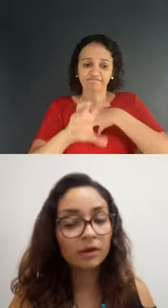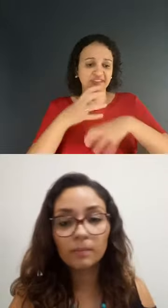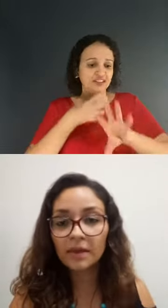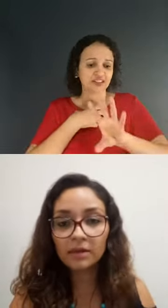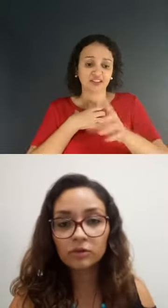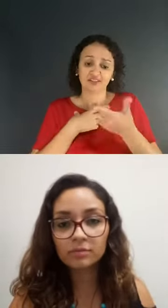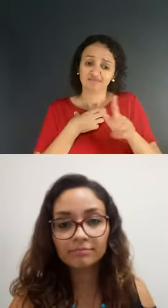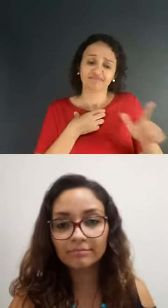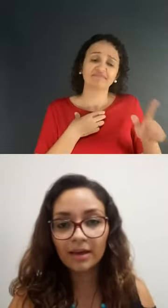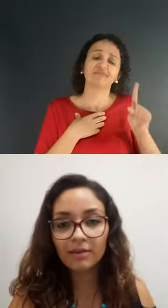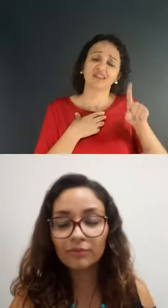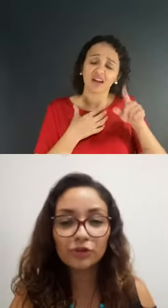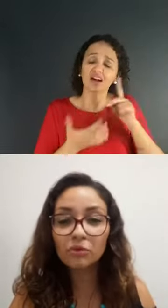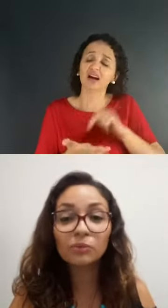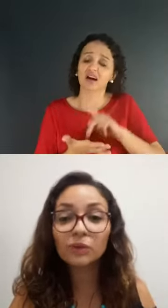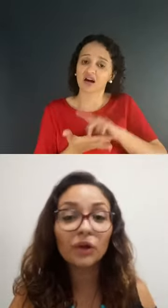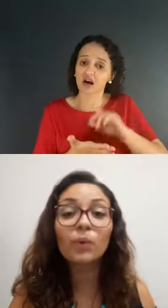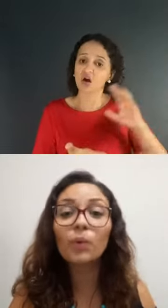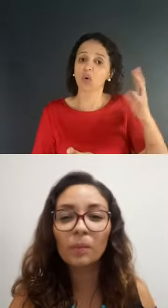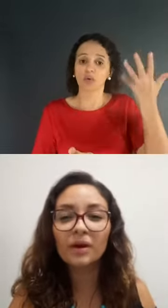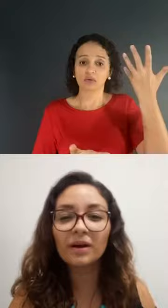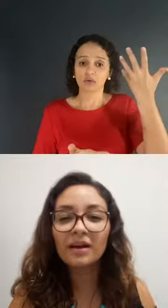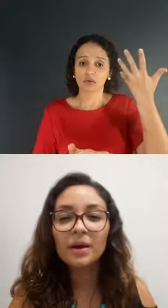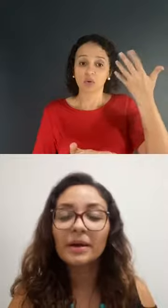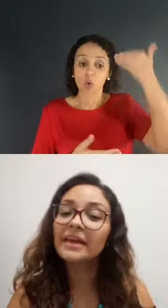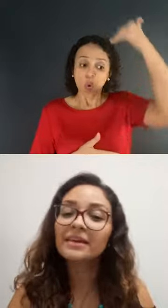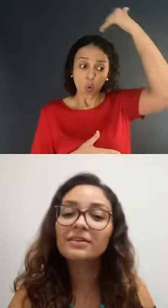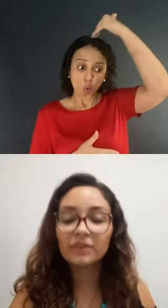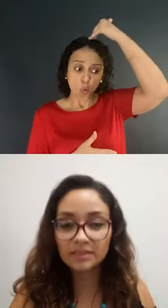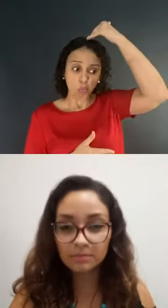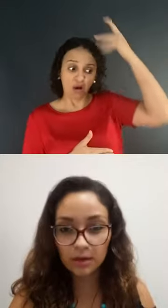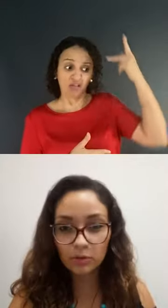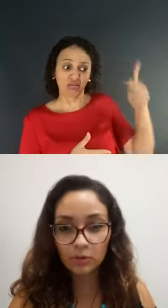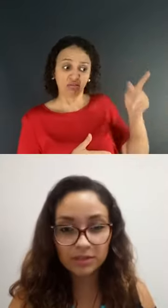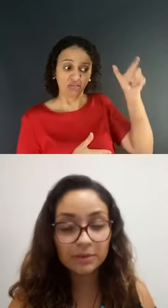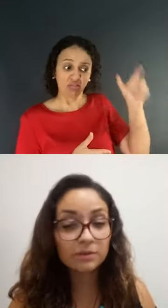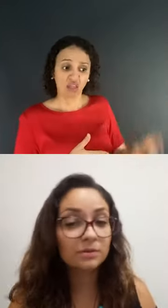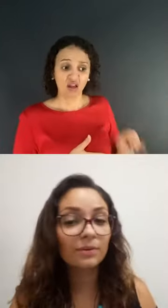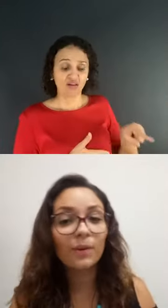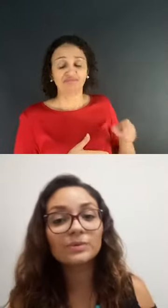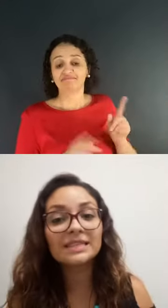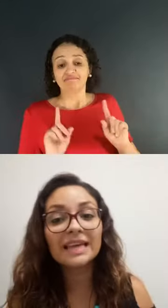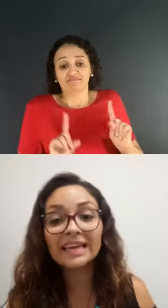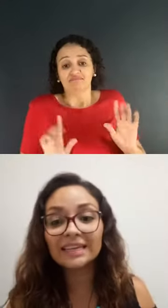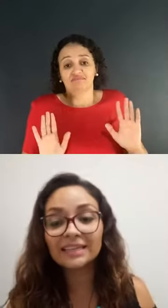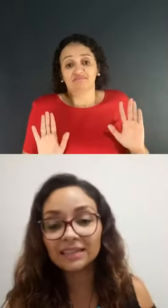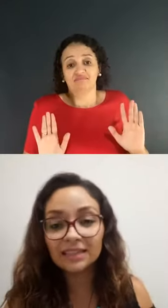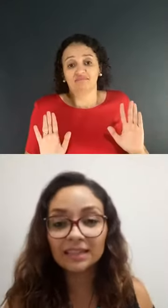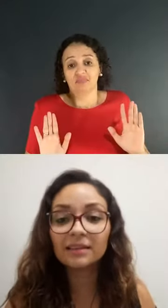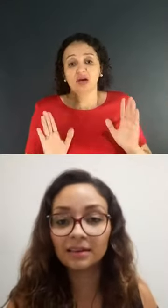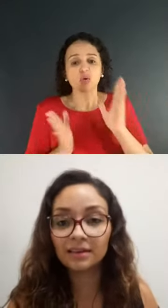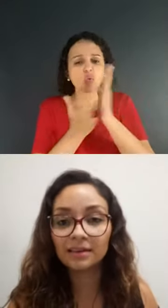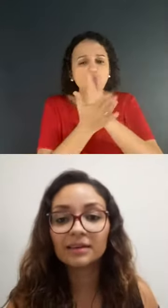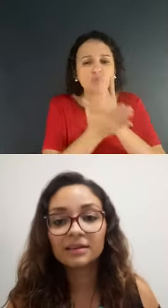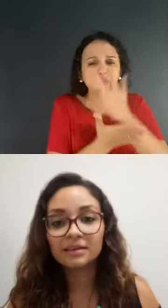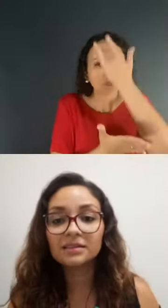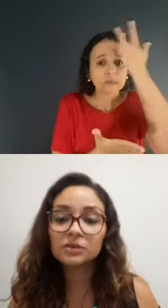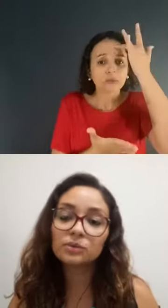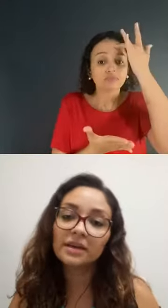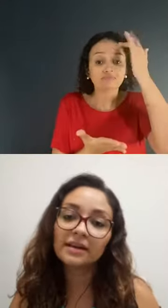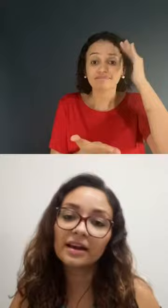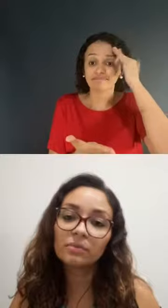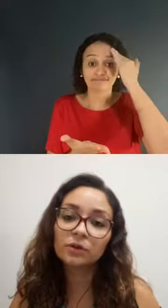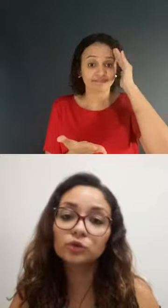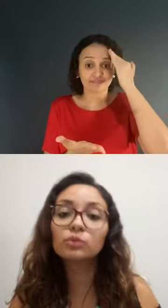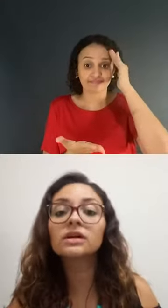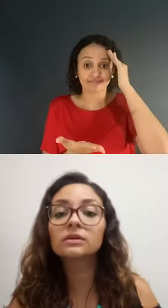que realmente a vítima não tem culpa, é que infelizmente algumas pessoas não conseguem entender isso